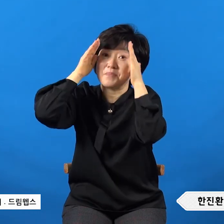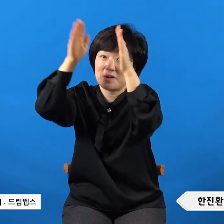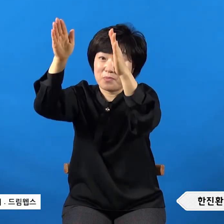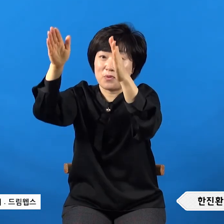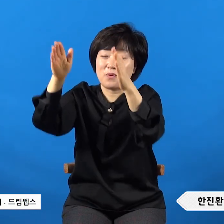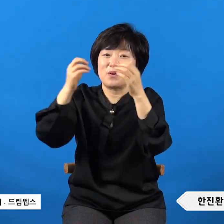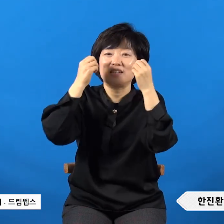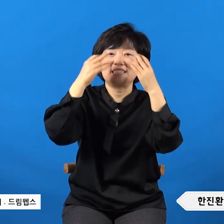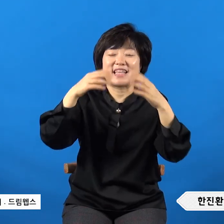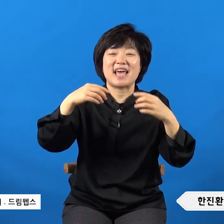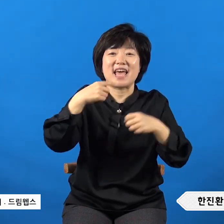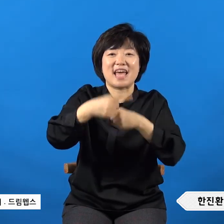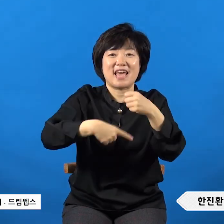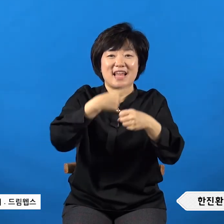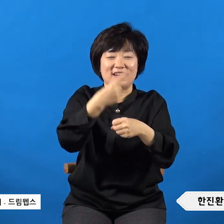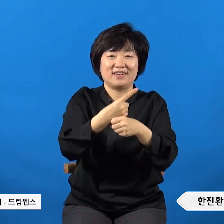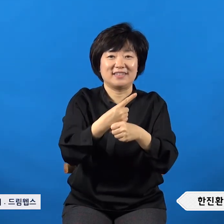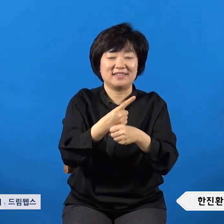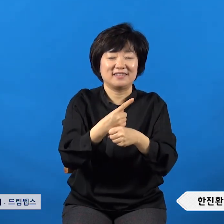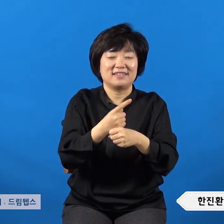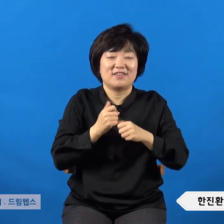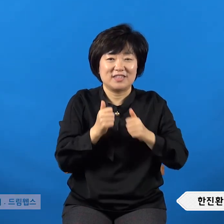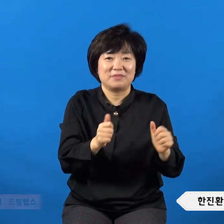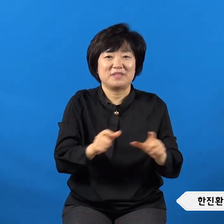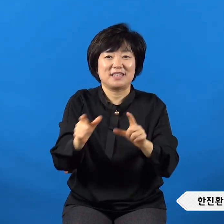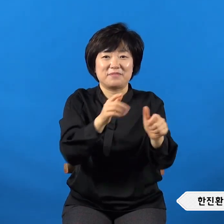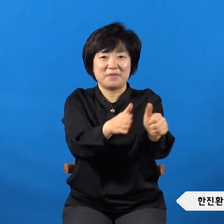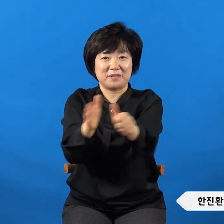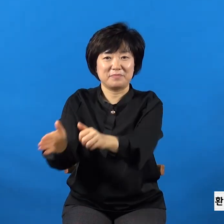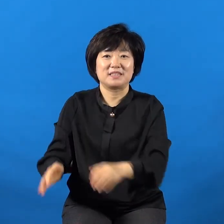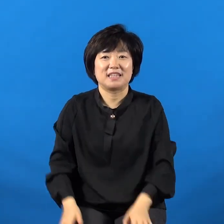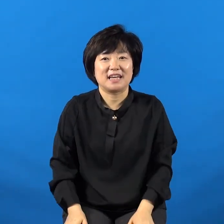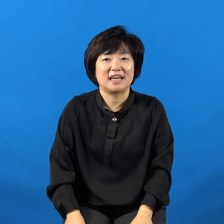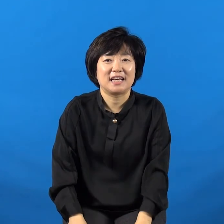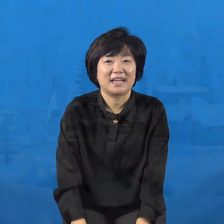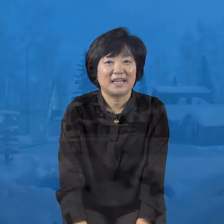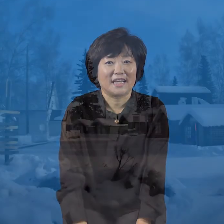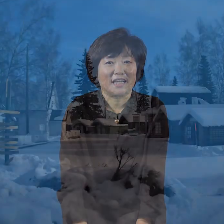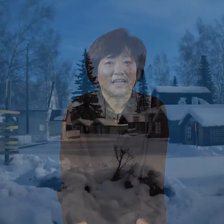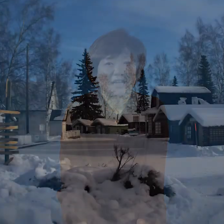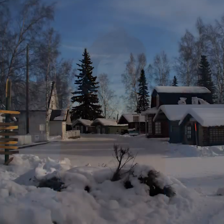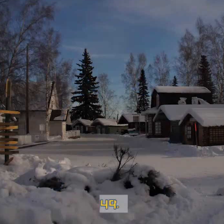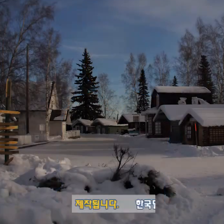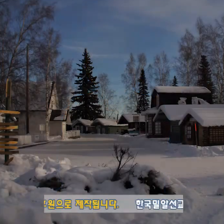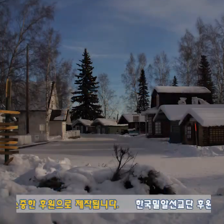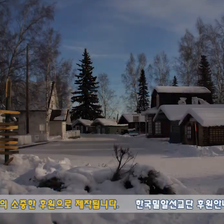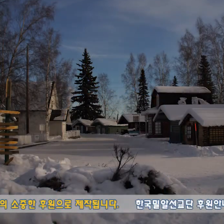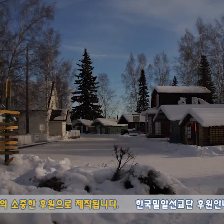이 새로운 한 해를 힘차게 달려갈 수 있기를 바랍니다.